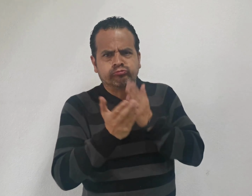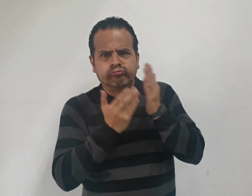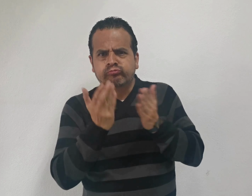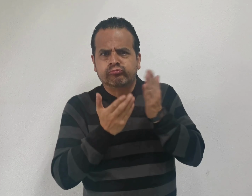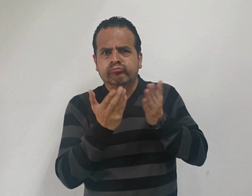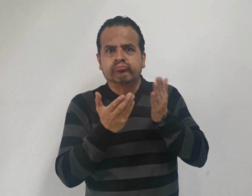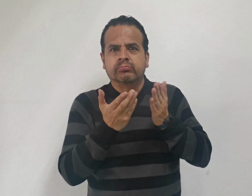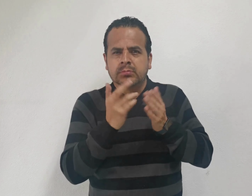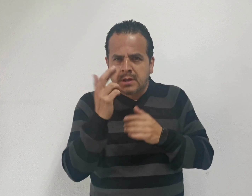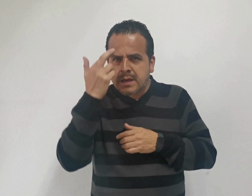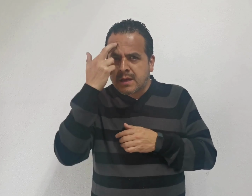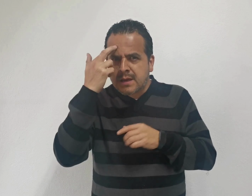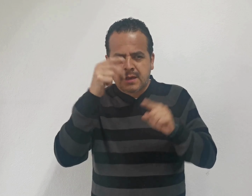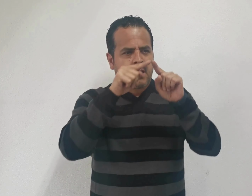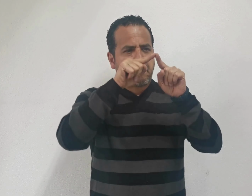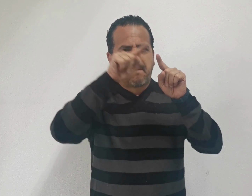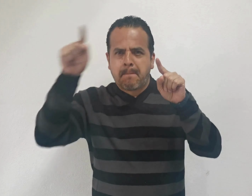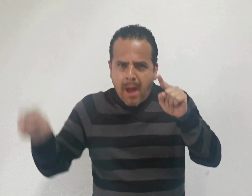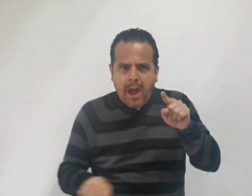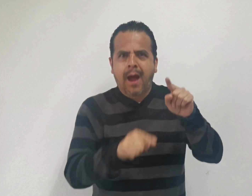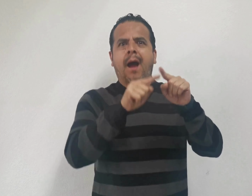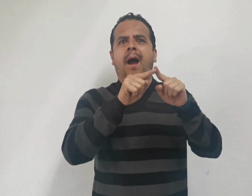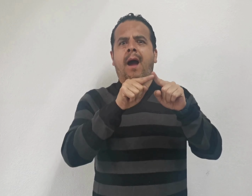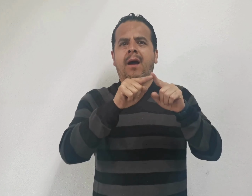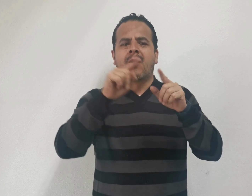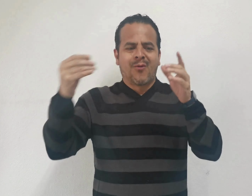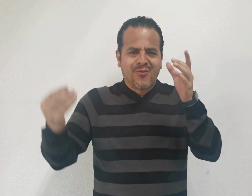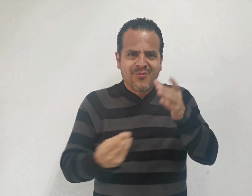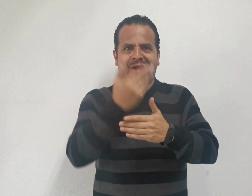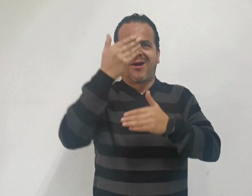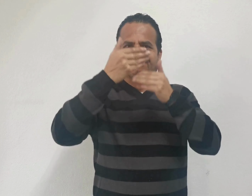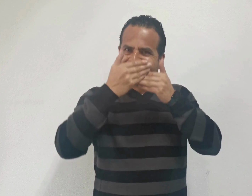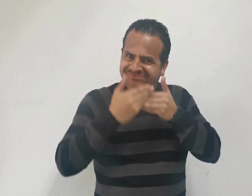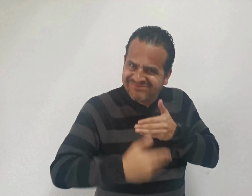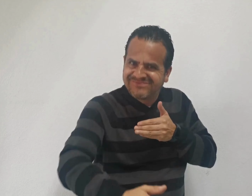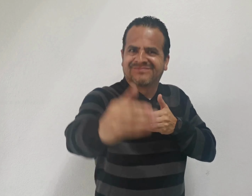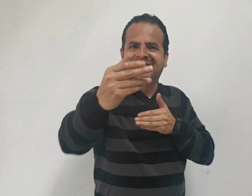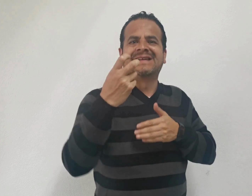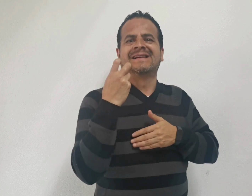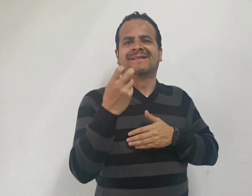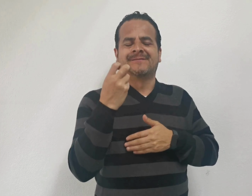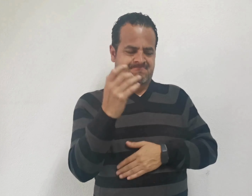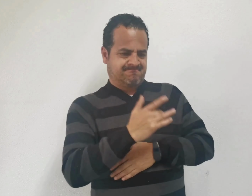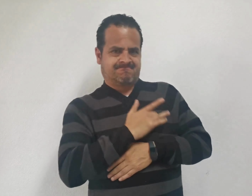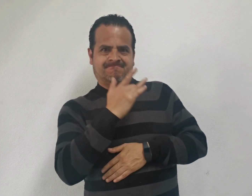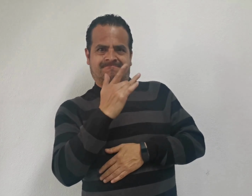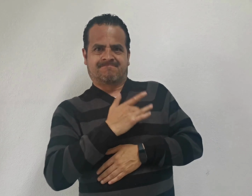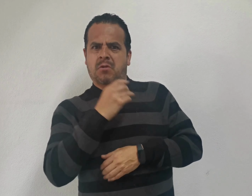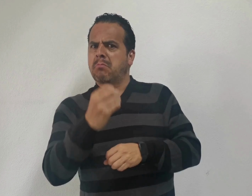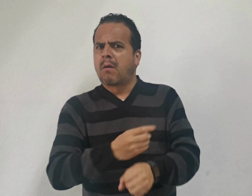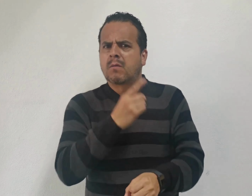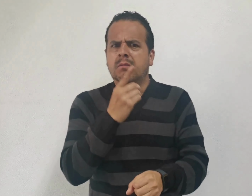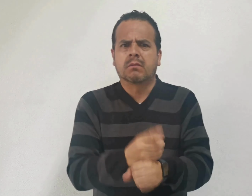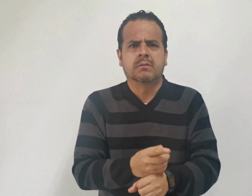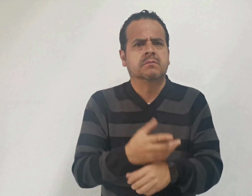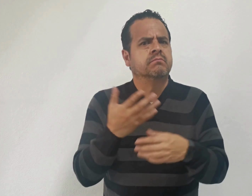vida estudiantil es justo este inicio de ciclos en la vida que para mí es como esta oportunidad de como de